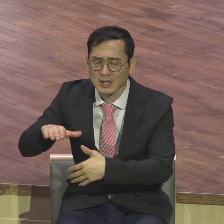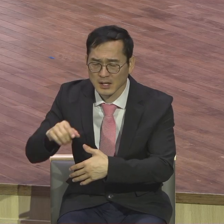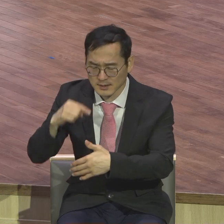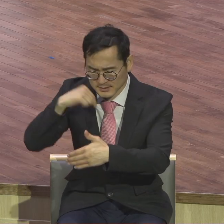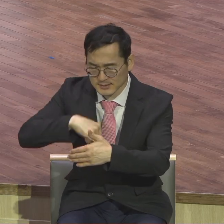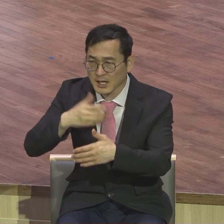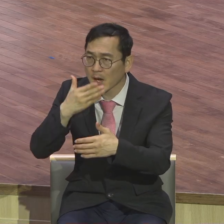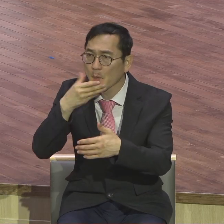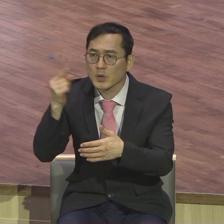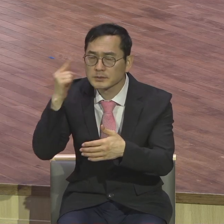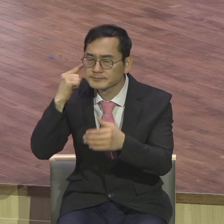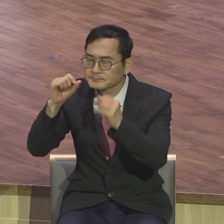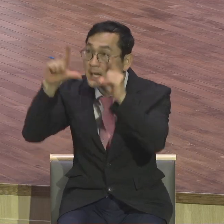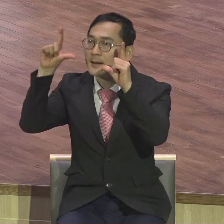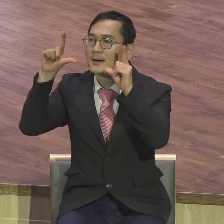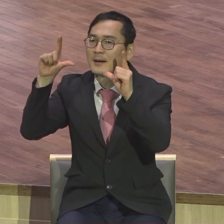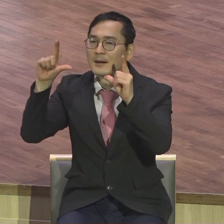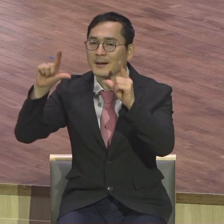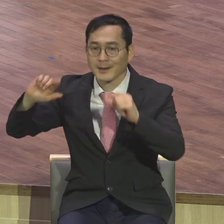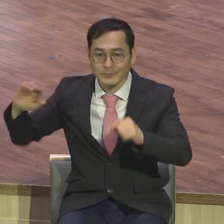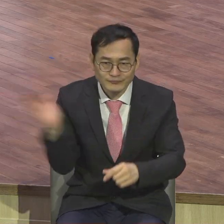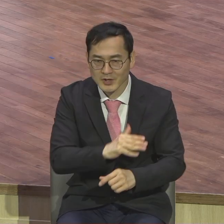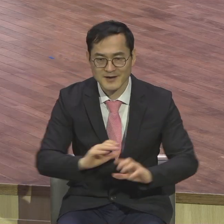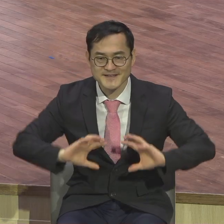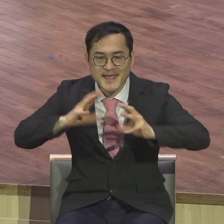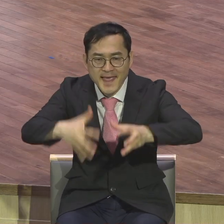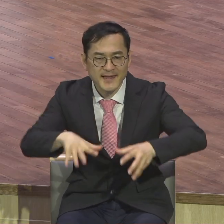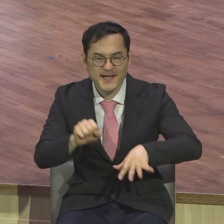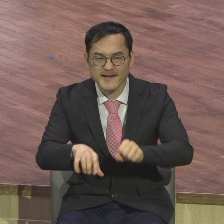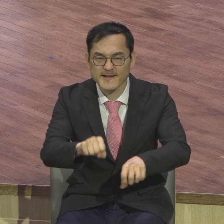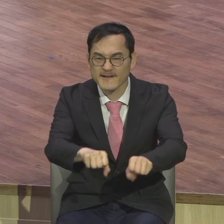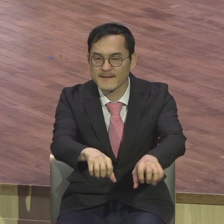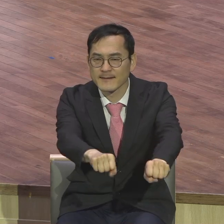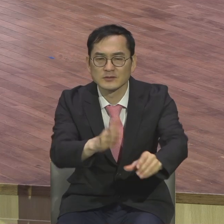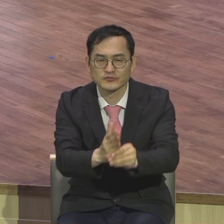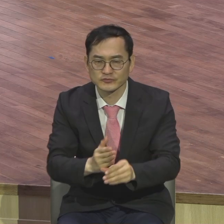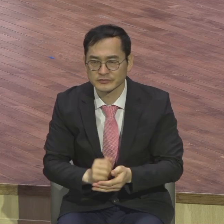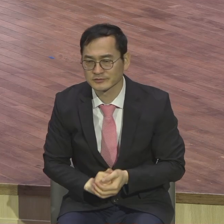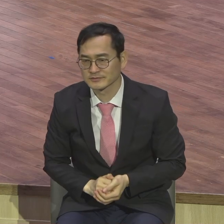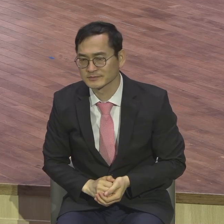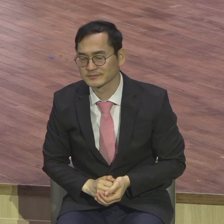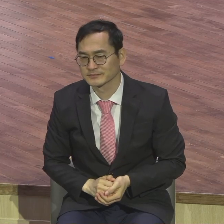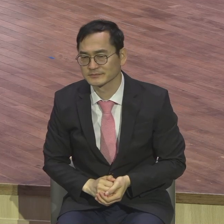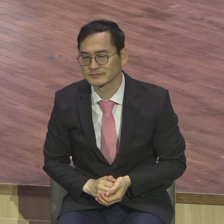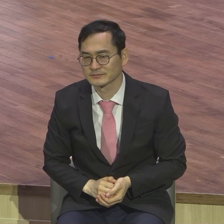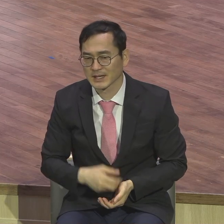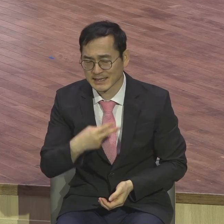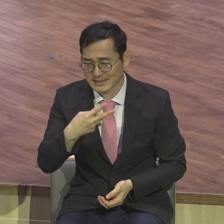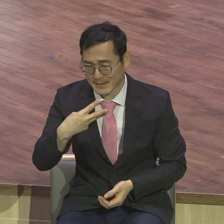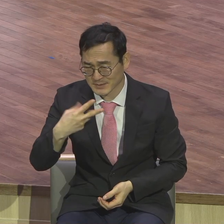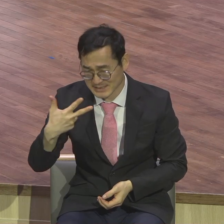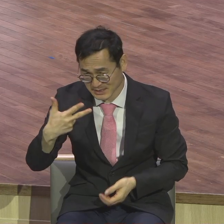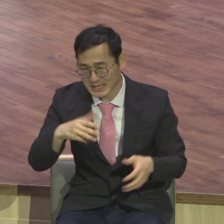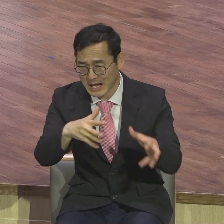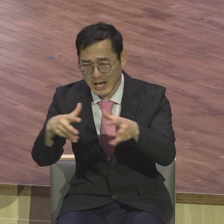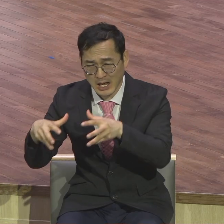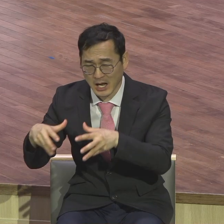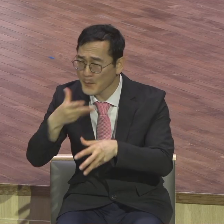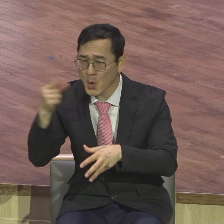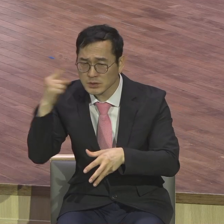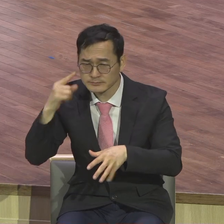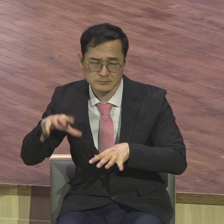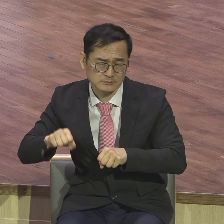깨달으니까 세계관으로 세계화 2, 3, 7, 7, 7, 5천 종족 이 복음하라는